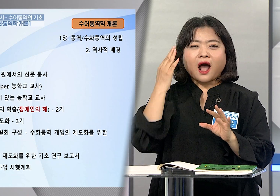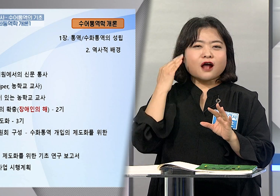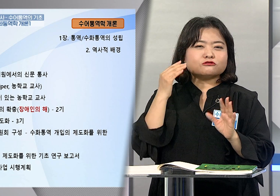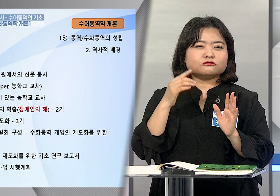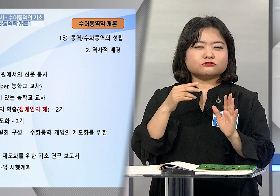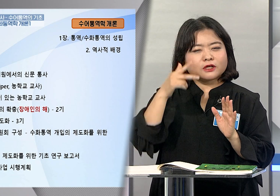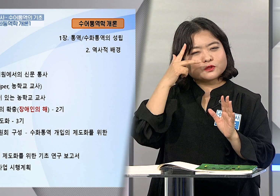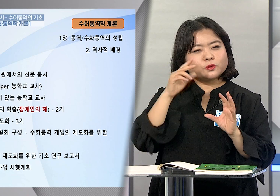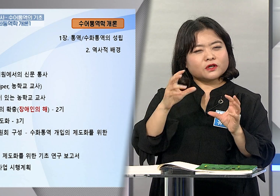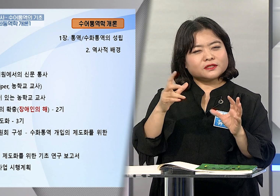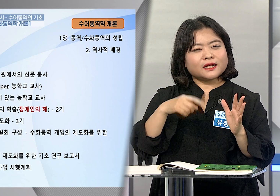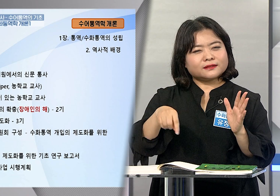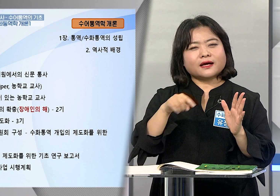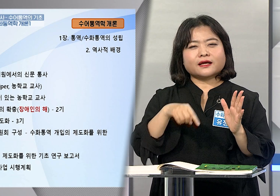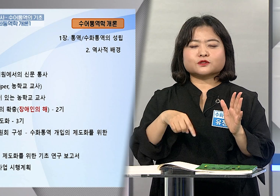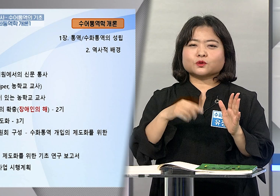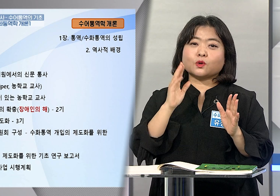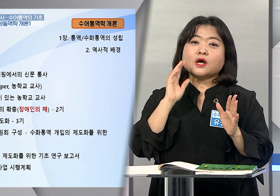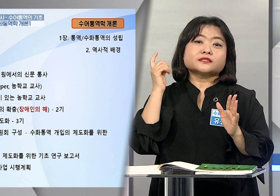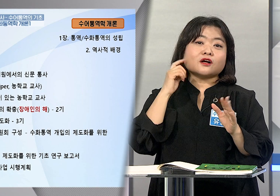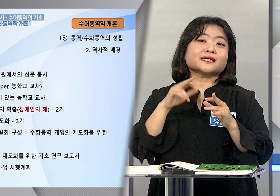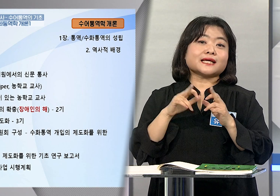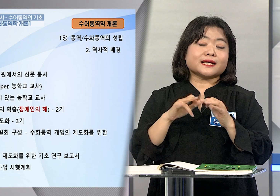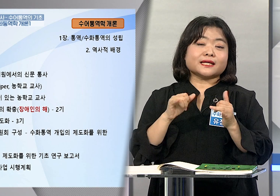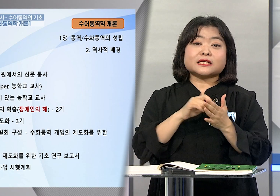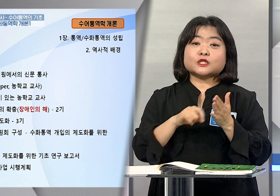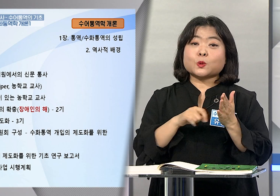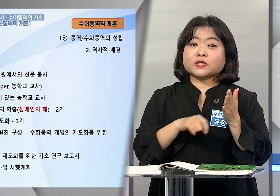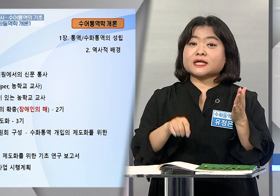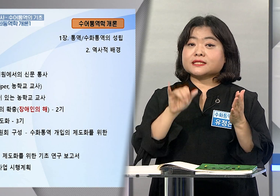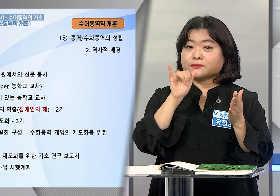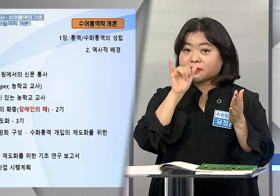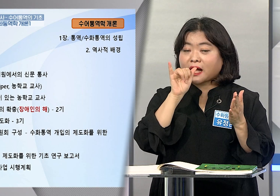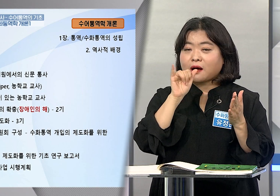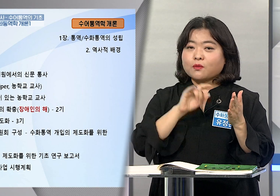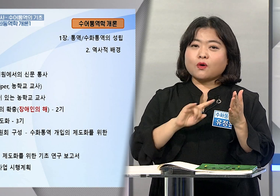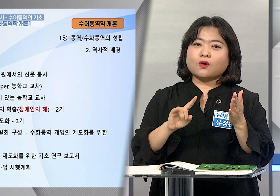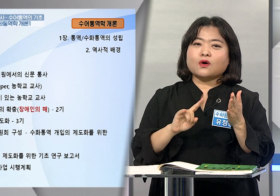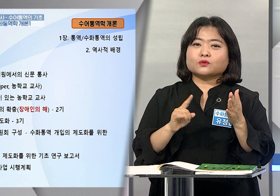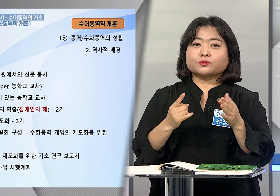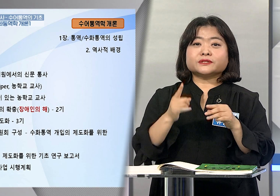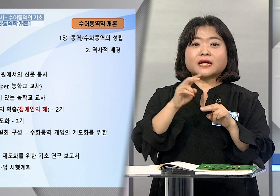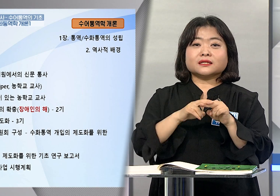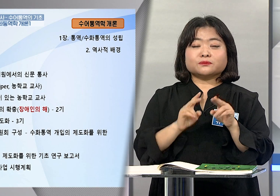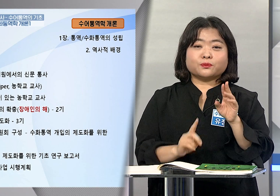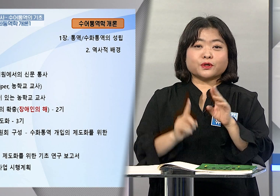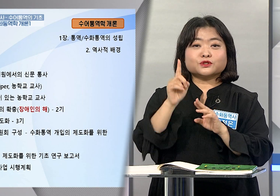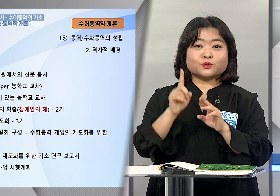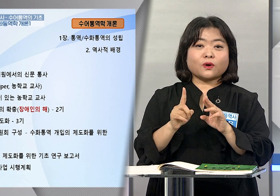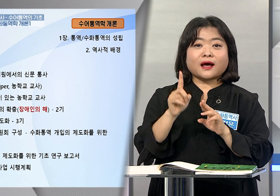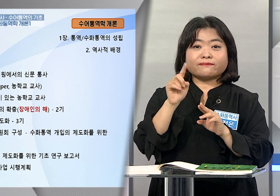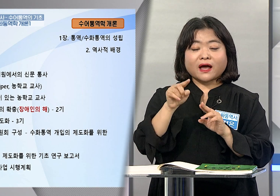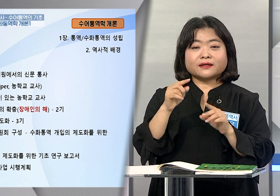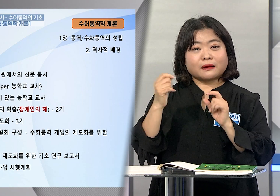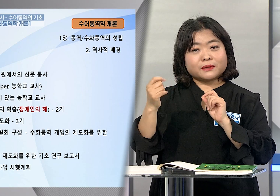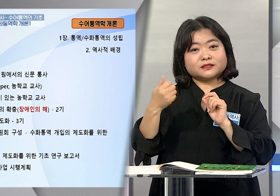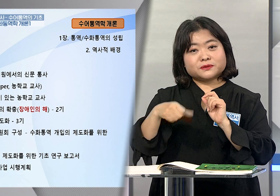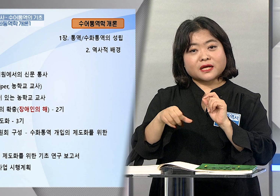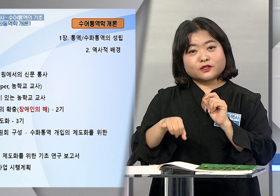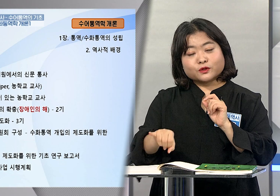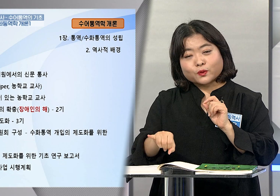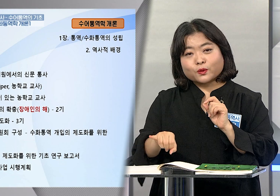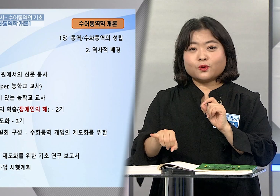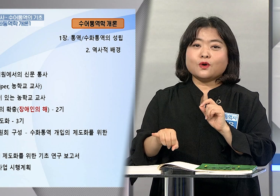그렇죠. 한국의 조선이라는 나라에서도 청각장애인에 대한 기록이 있습니다. 뭐 높은 자리 벼슬도 올라갔다,